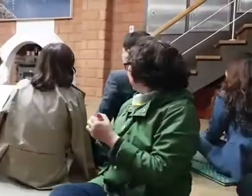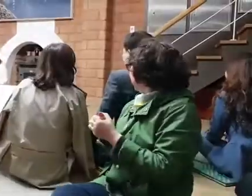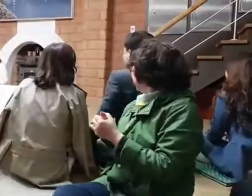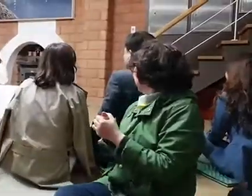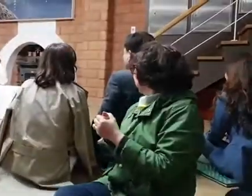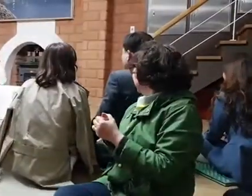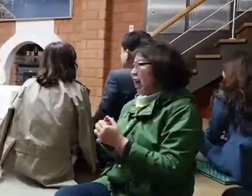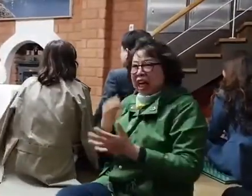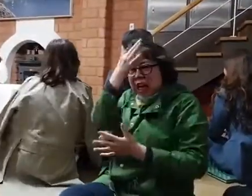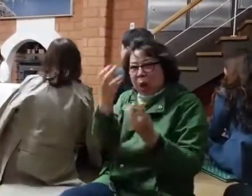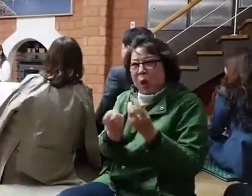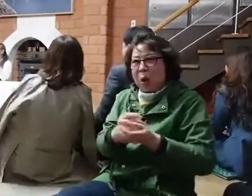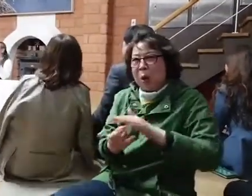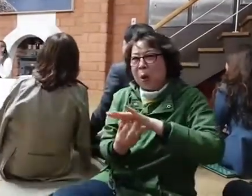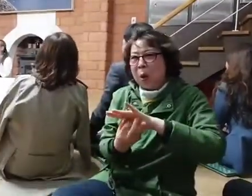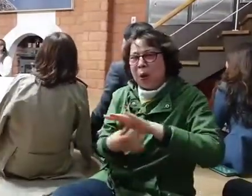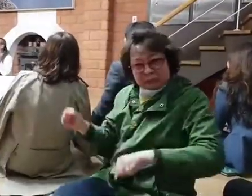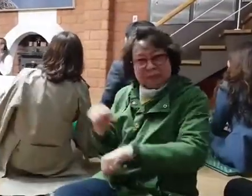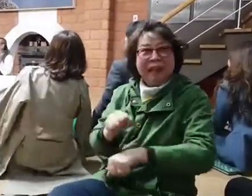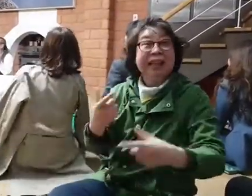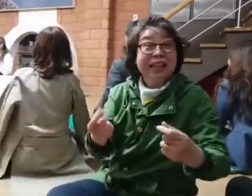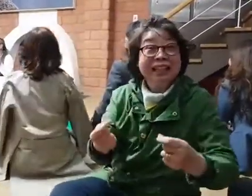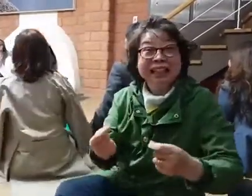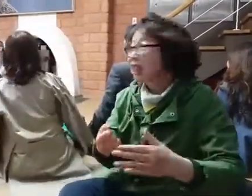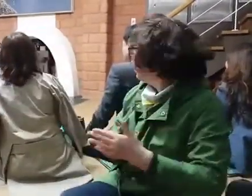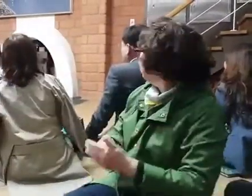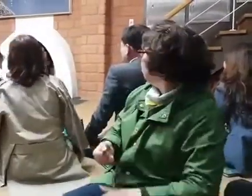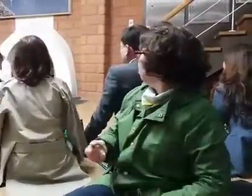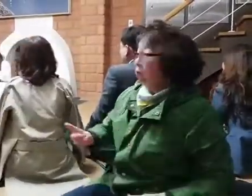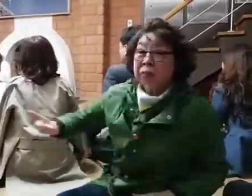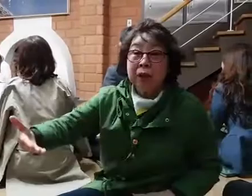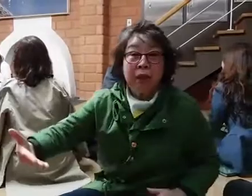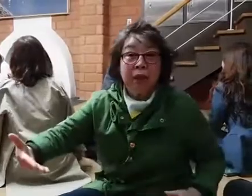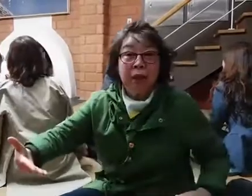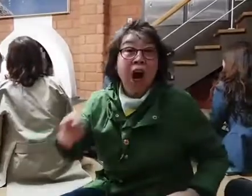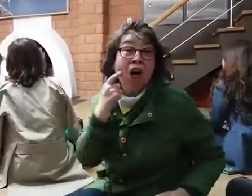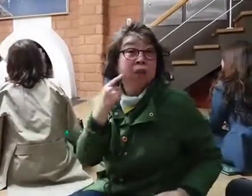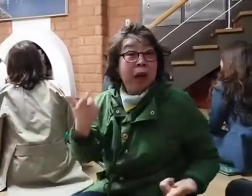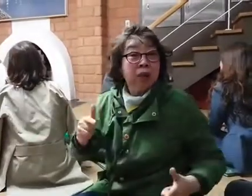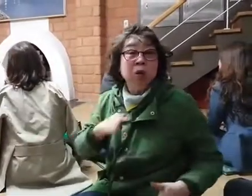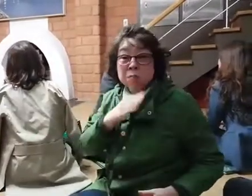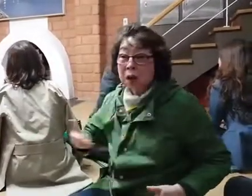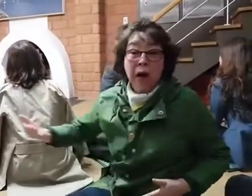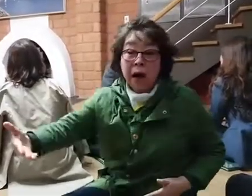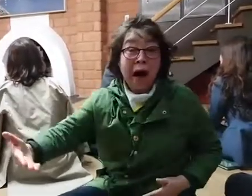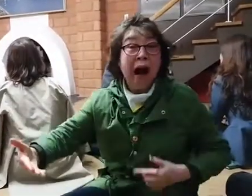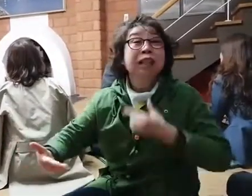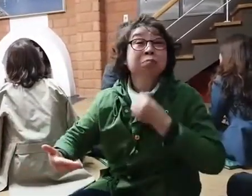심해할수록 쓴 거죠 지금 이게. 이게 싹 내미는 게 이게 거짓말로 내미는 게 아니라 이렇게 하고